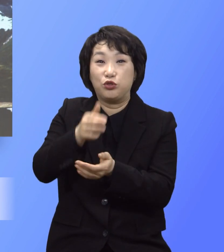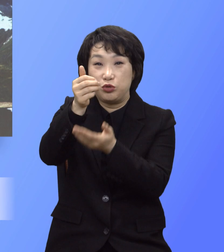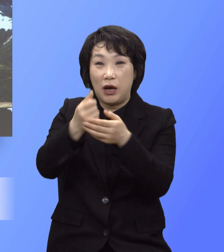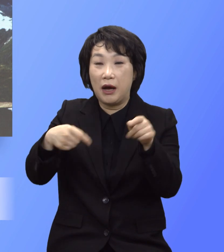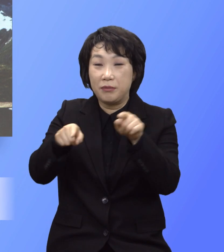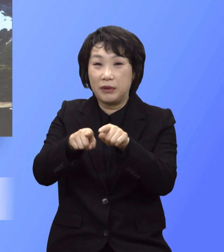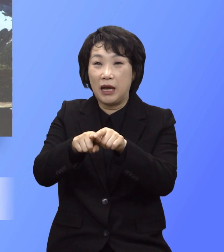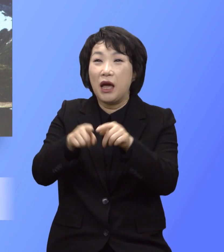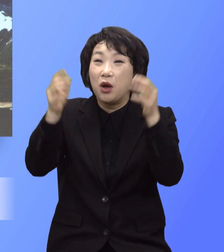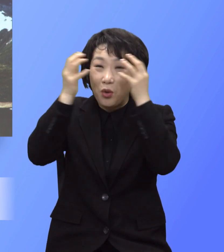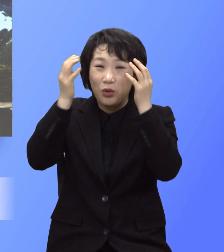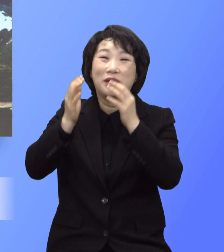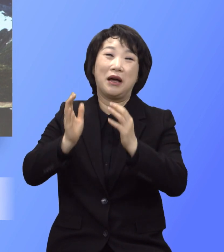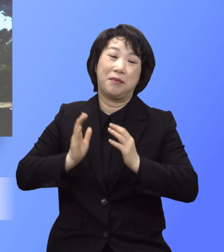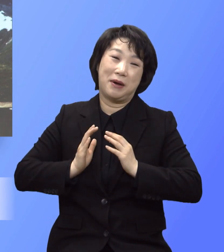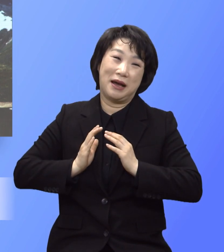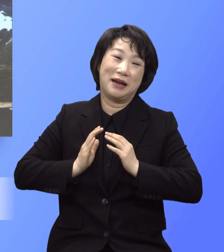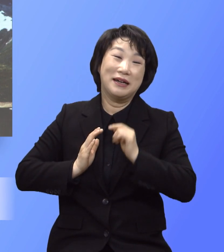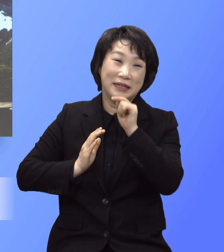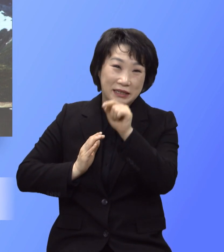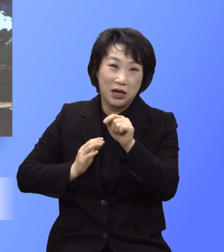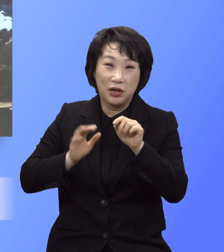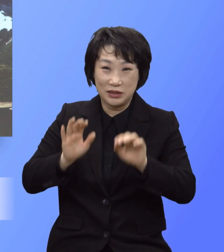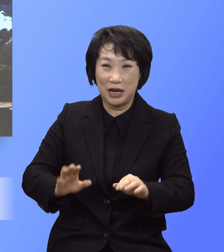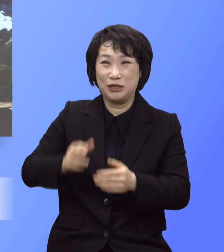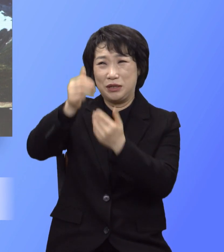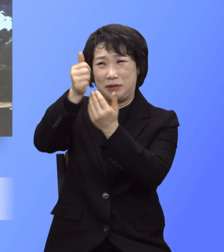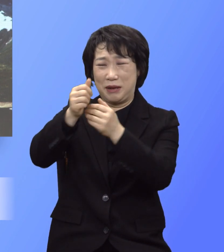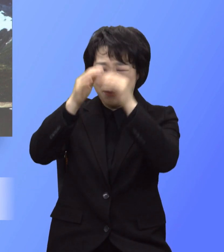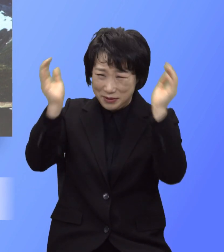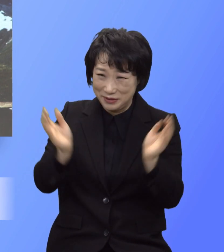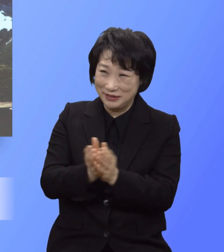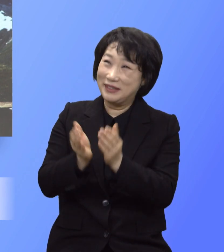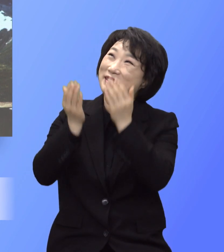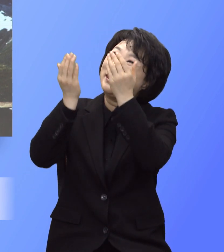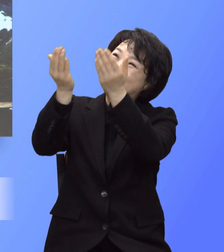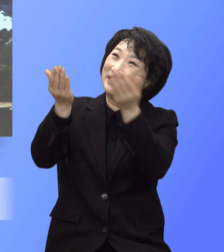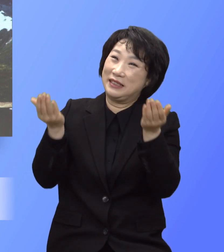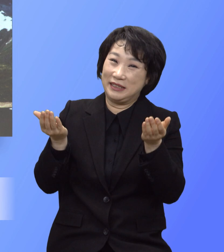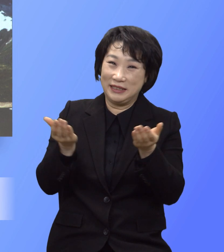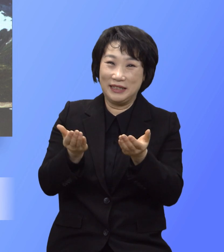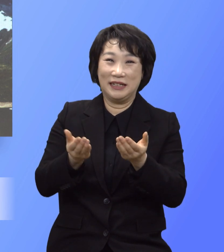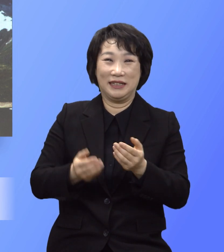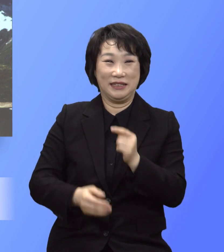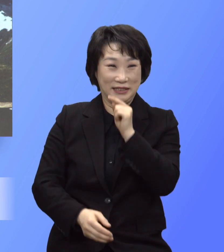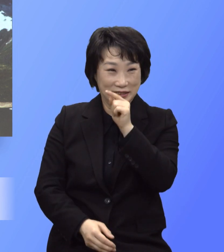받는 고난을 주님께 드리는 그것이라 그 말입니다.